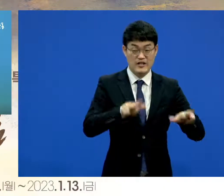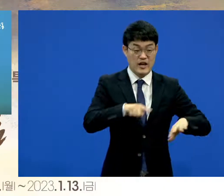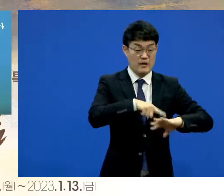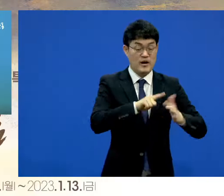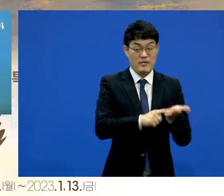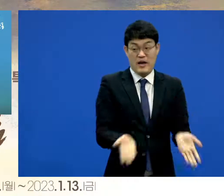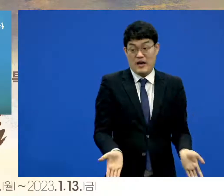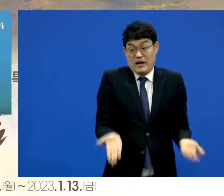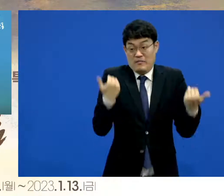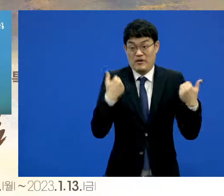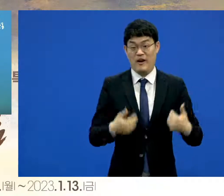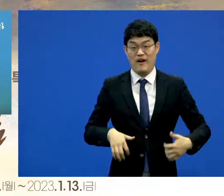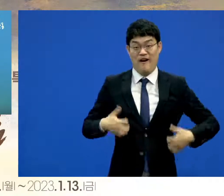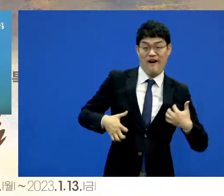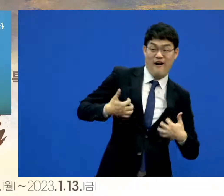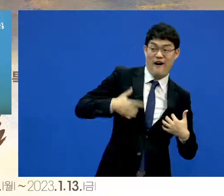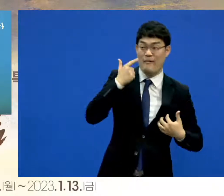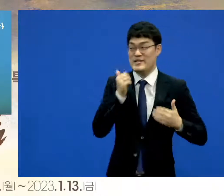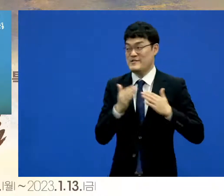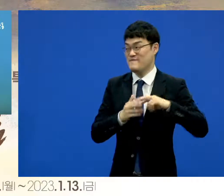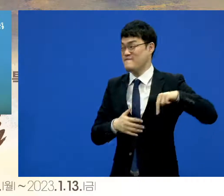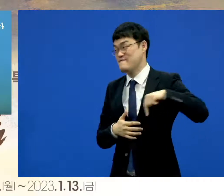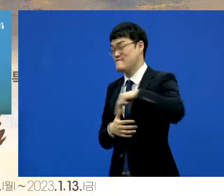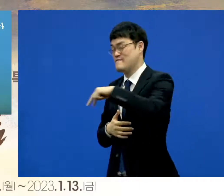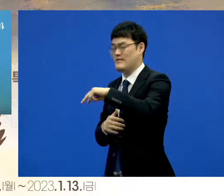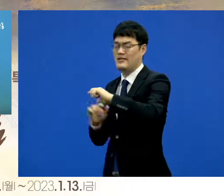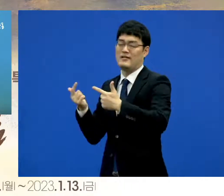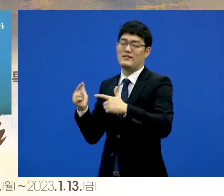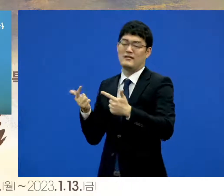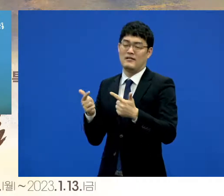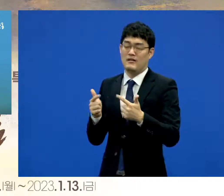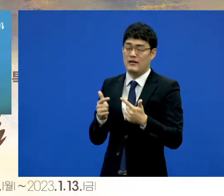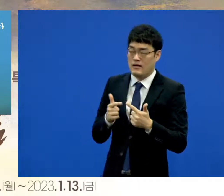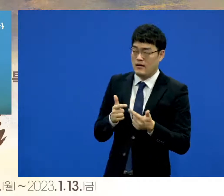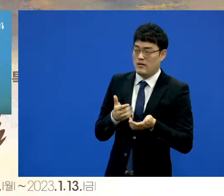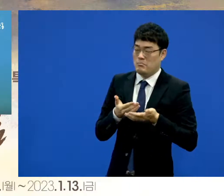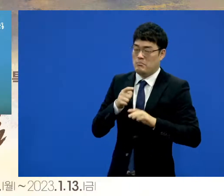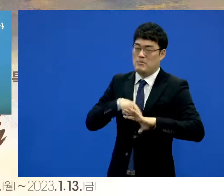아버지에게 진정으로 돌아가는 것은 쉬운 일이 아닙니다.